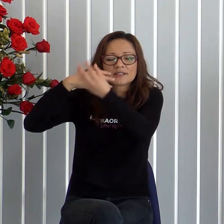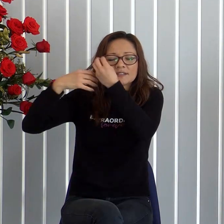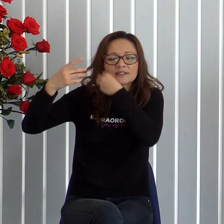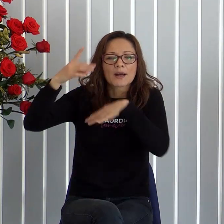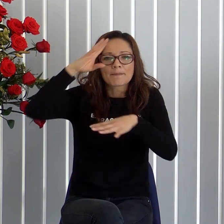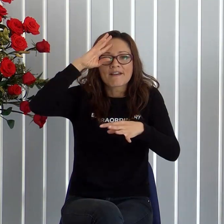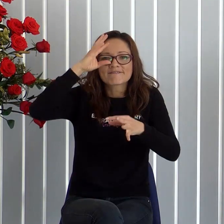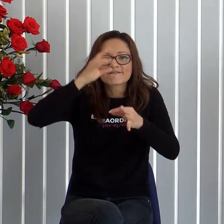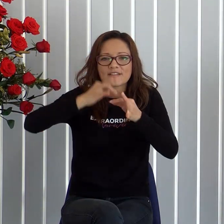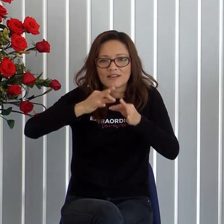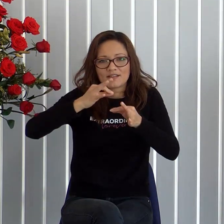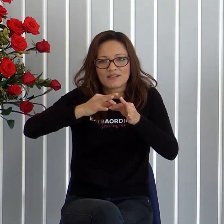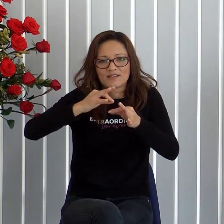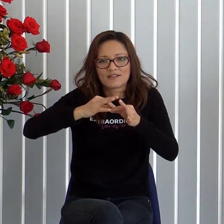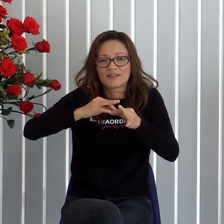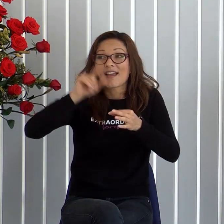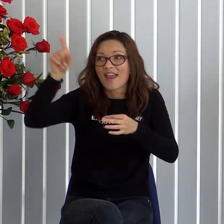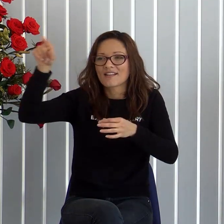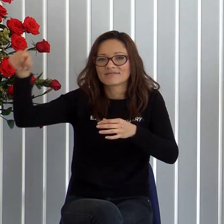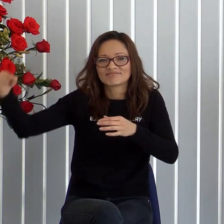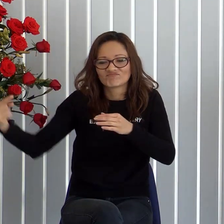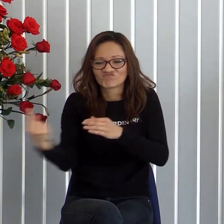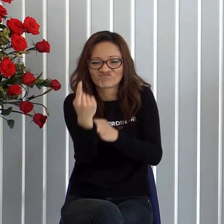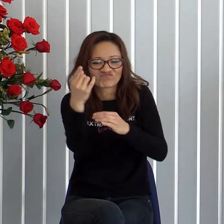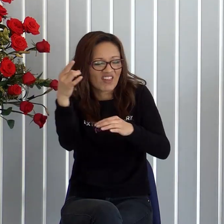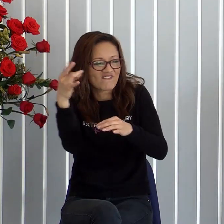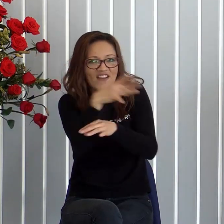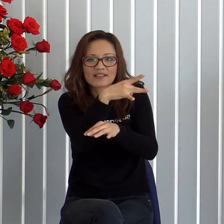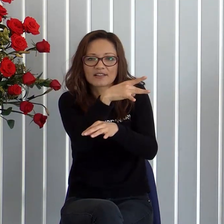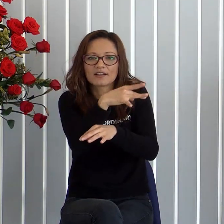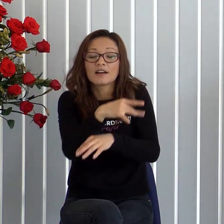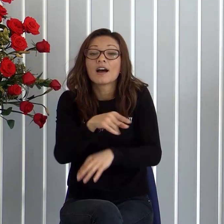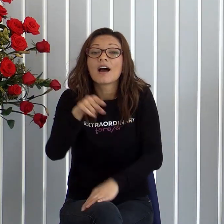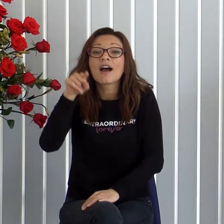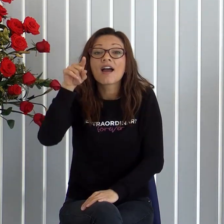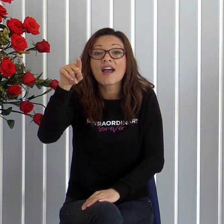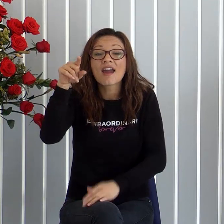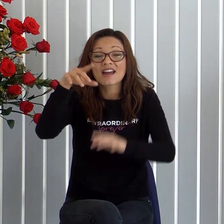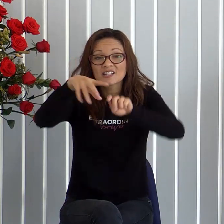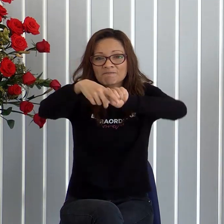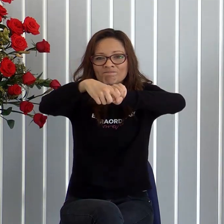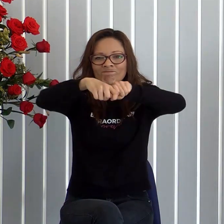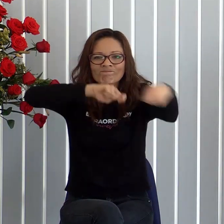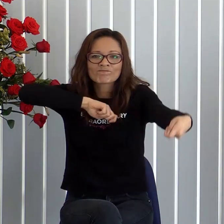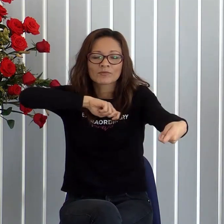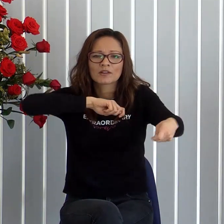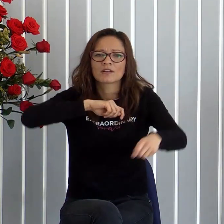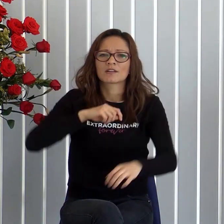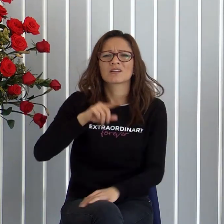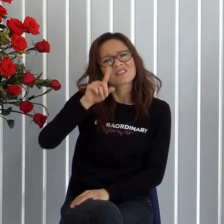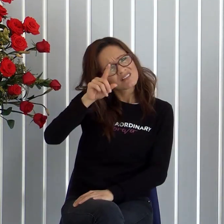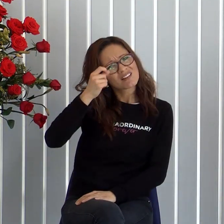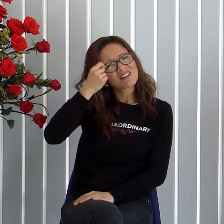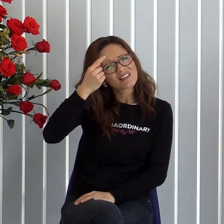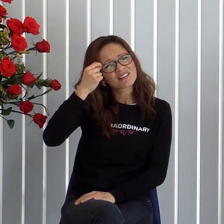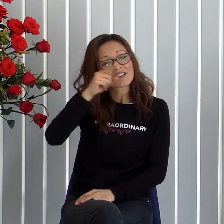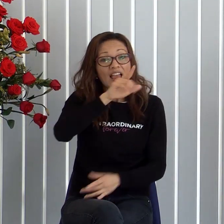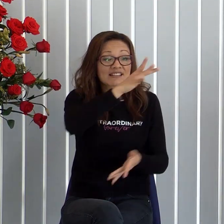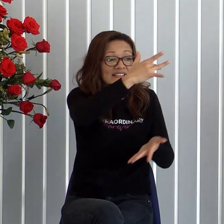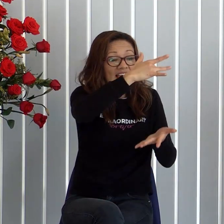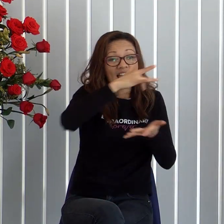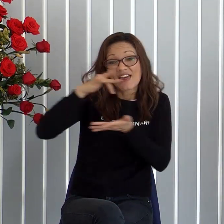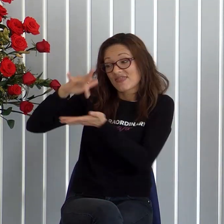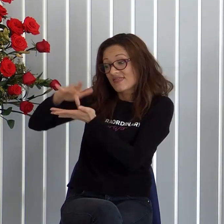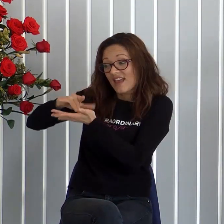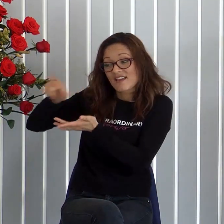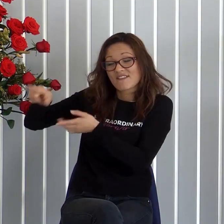fe, es el que salió para vencer. Dice que Él anuló, usted entiende que esa deuda de mi